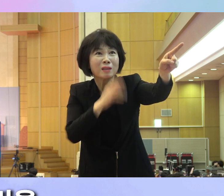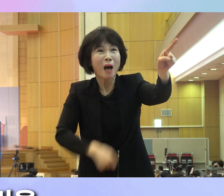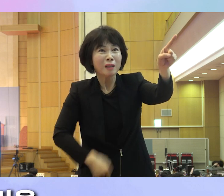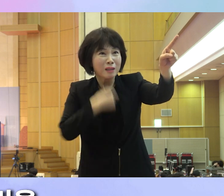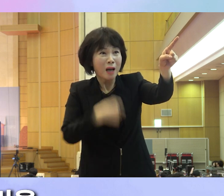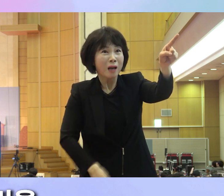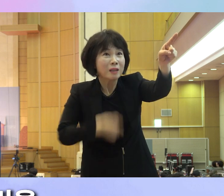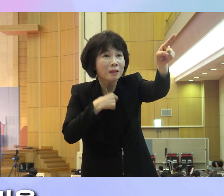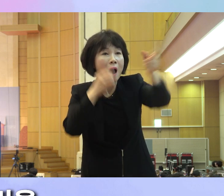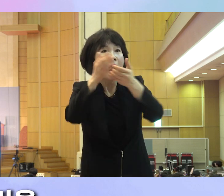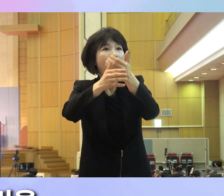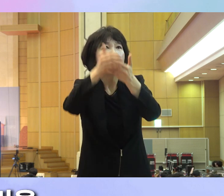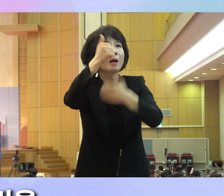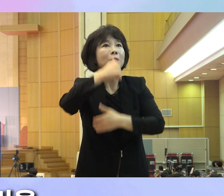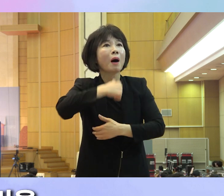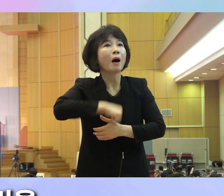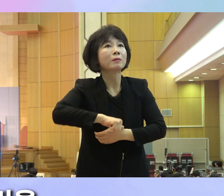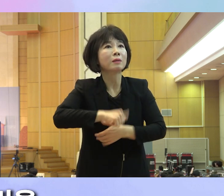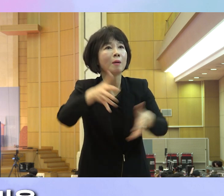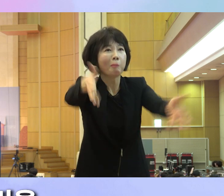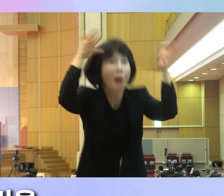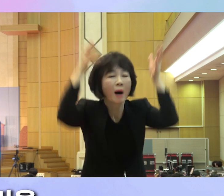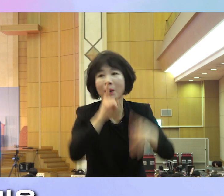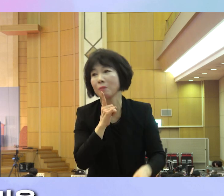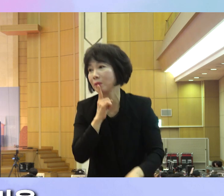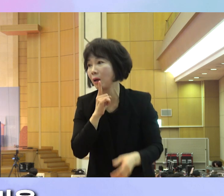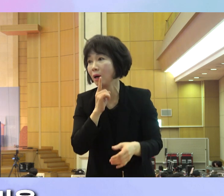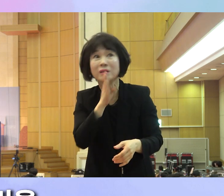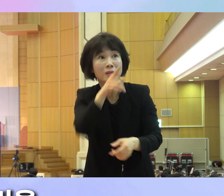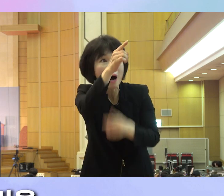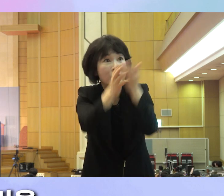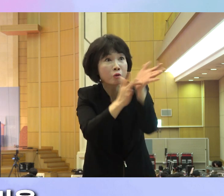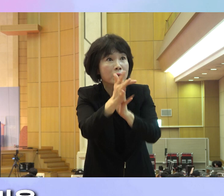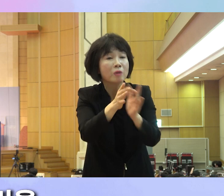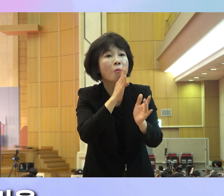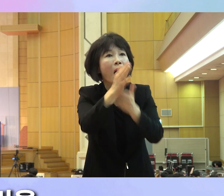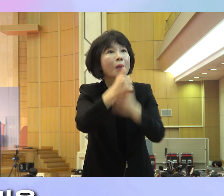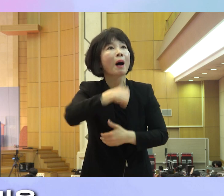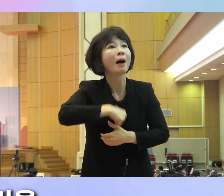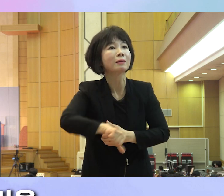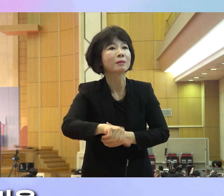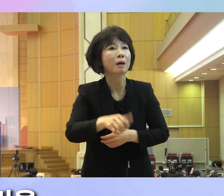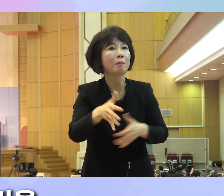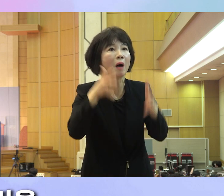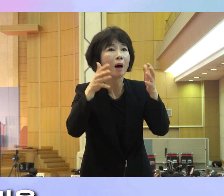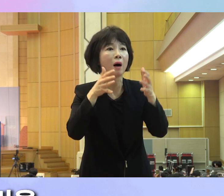진짜 하나님의 아들이었도다 하더라. 할렐루야.